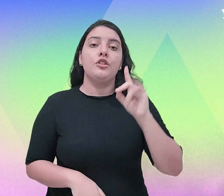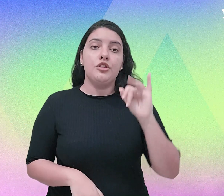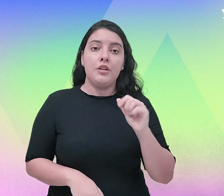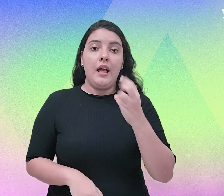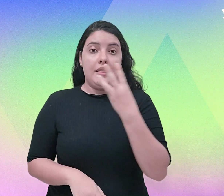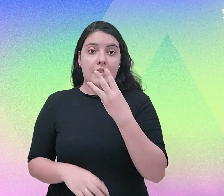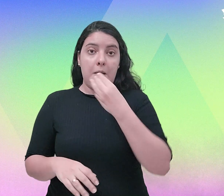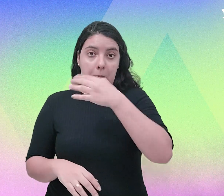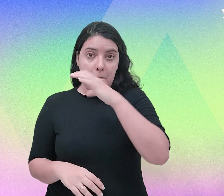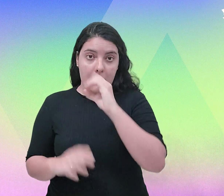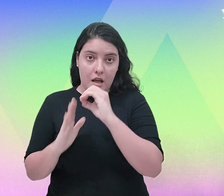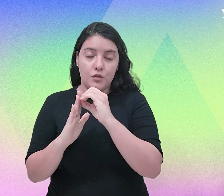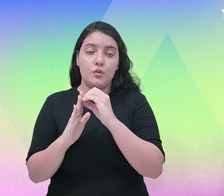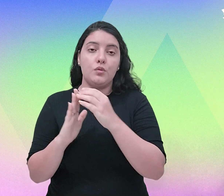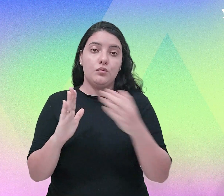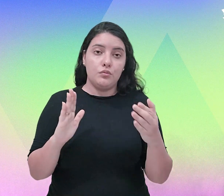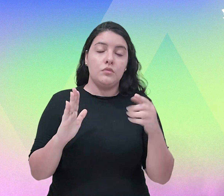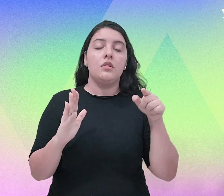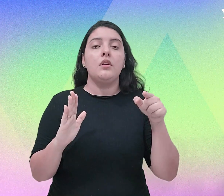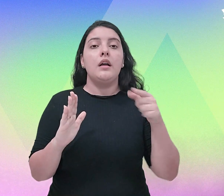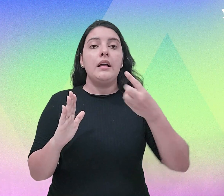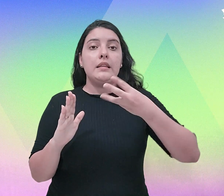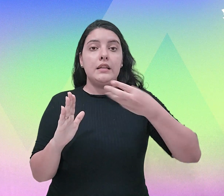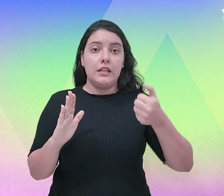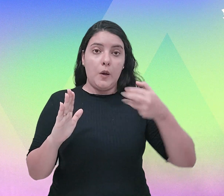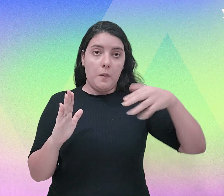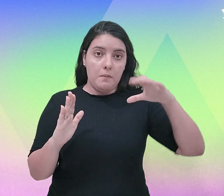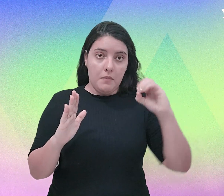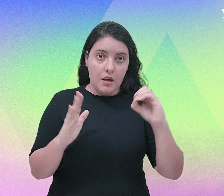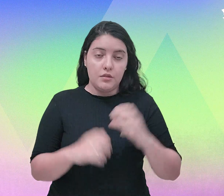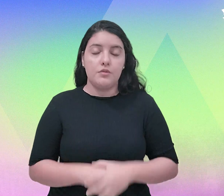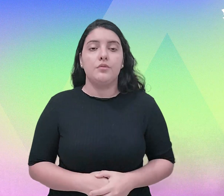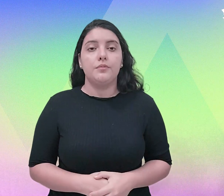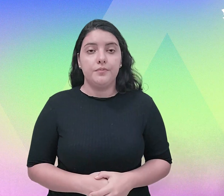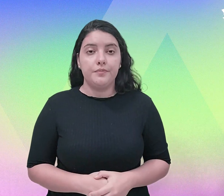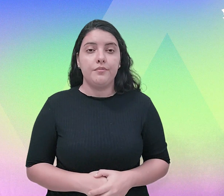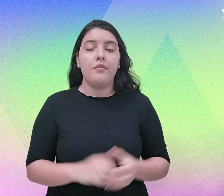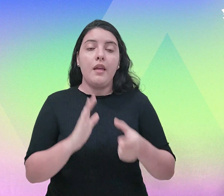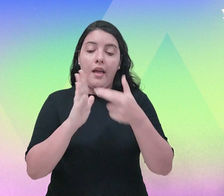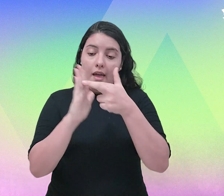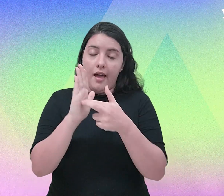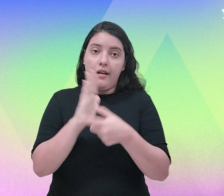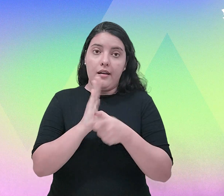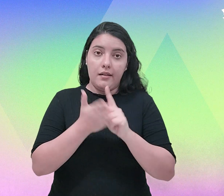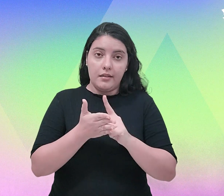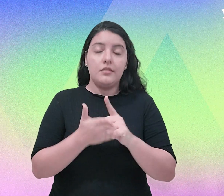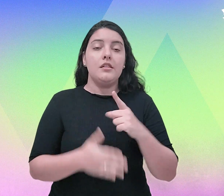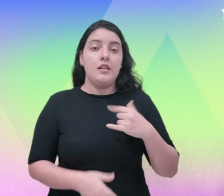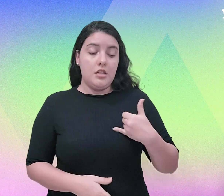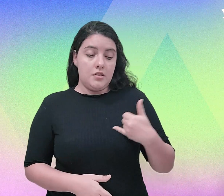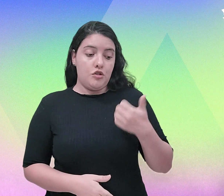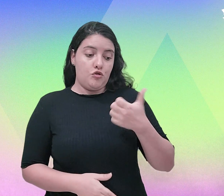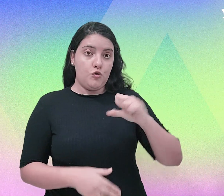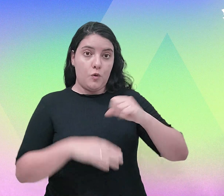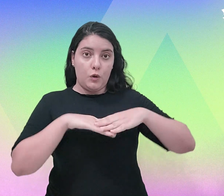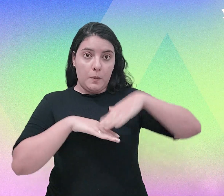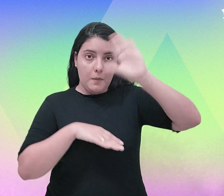Março de 2022 a 31 de março de 2022 pré-requisito a partir de 18 anos